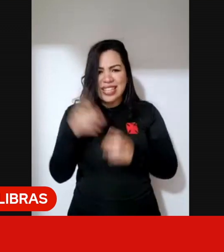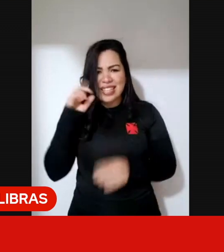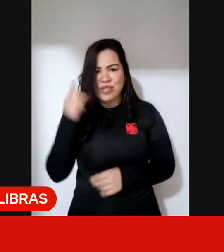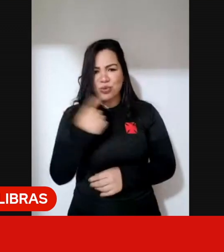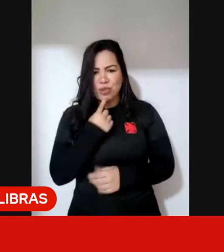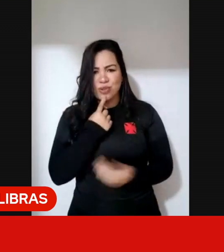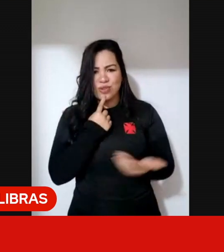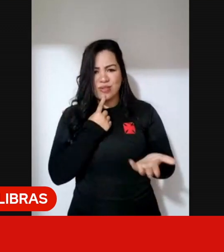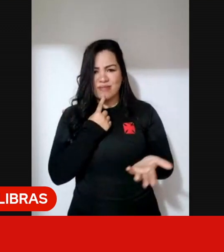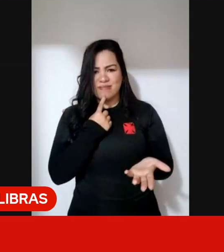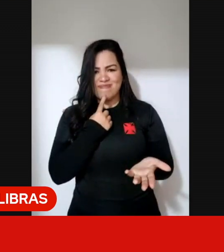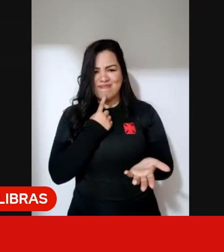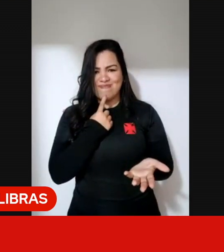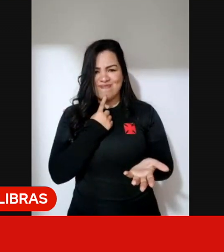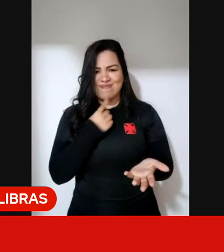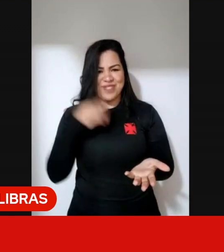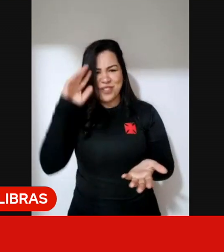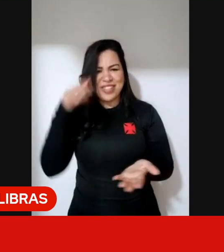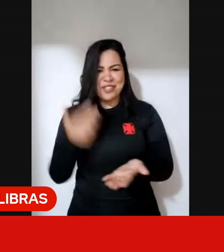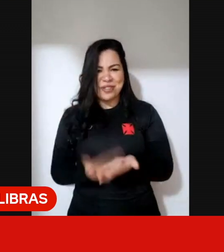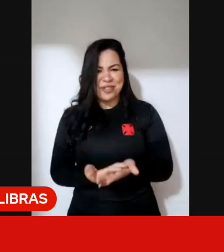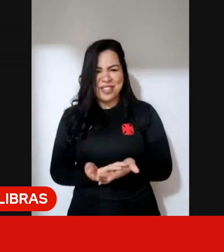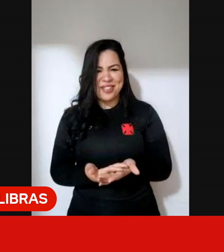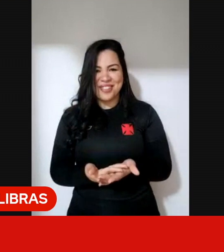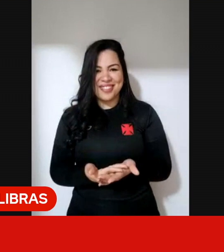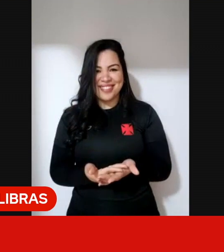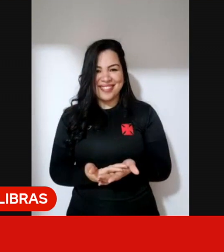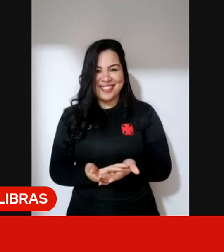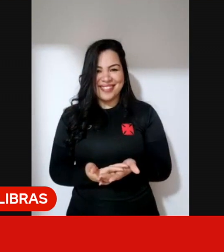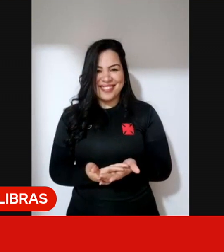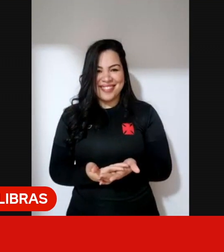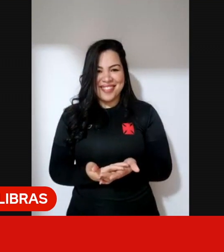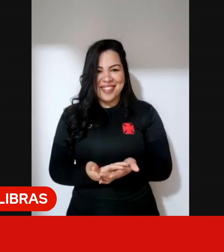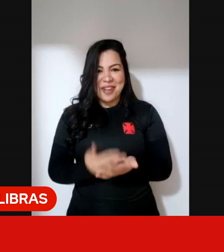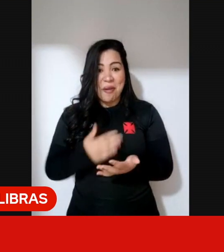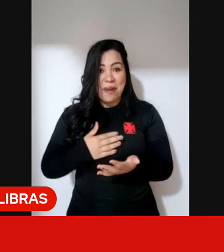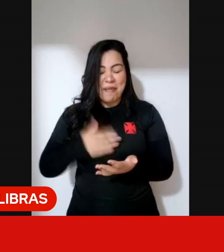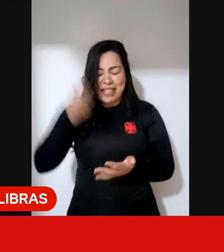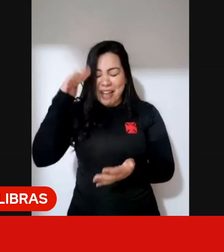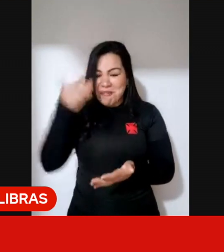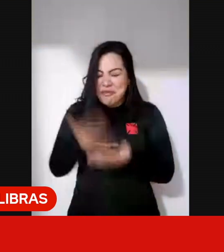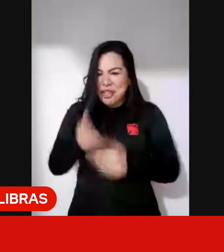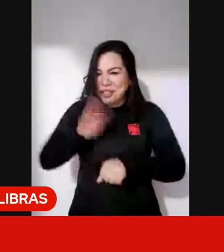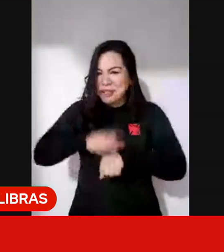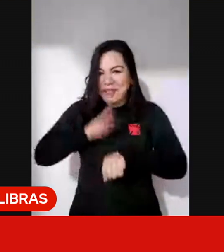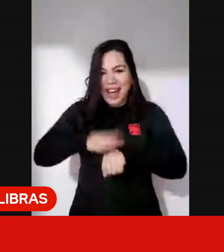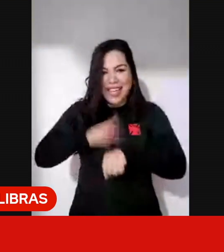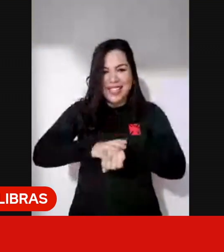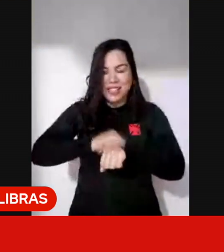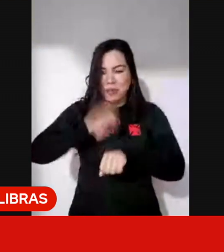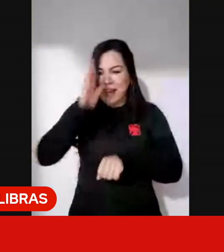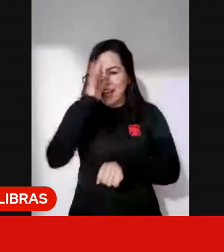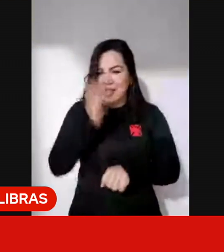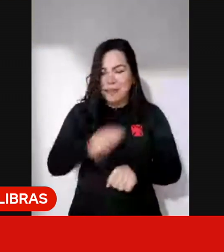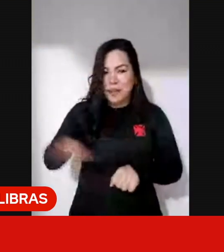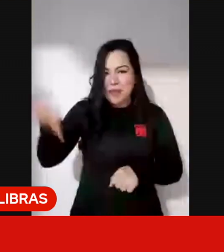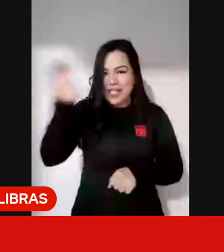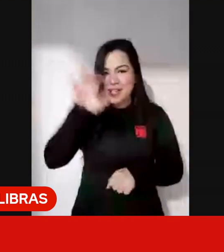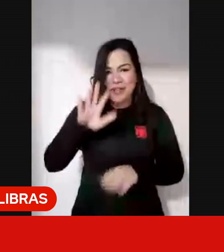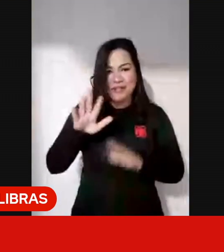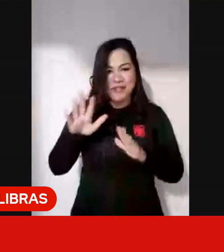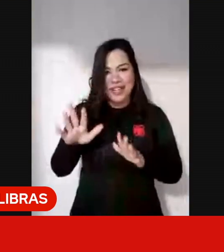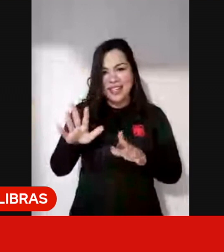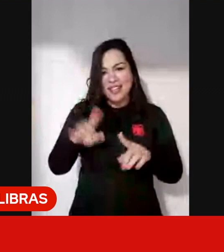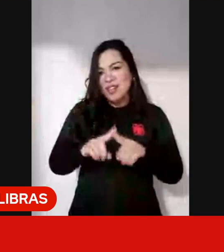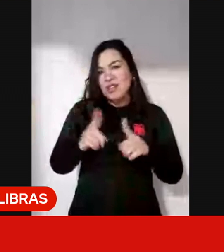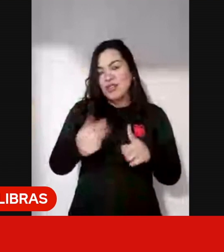só tem 30 surdos. Eu não acredito nisso. Para mim tem muito mais espalhado pelo